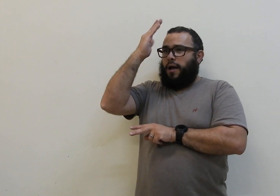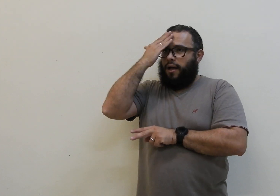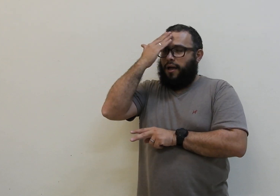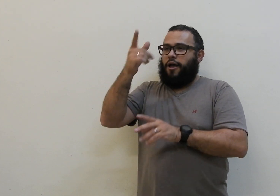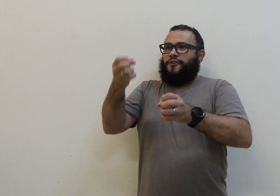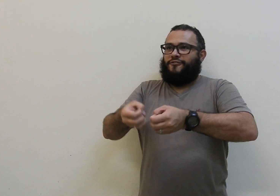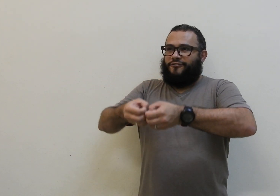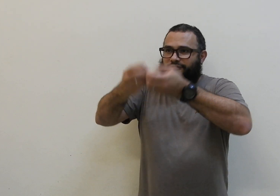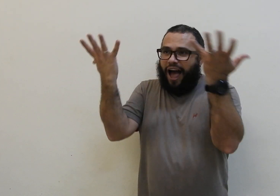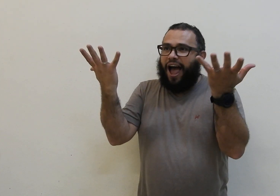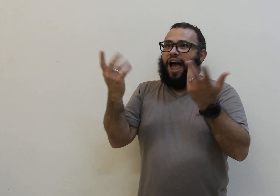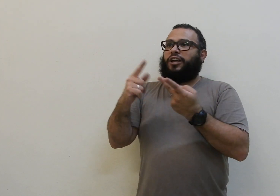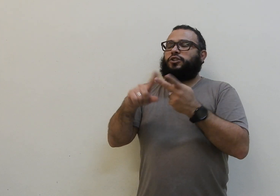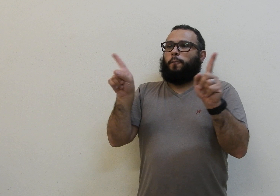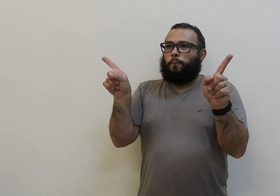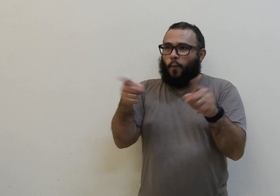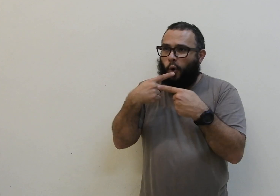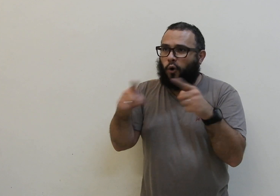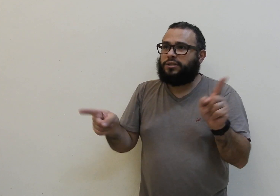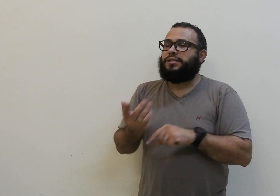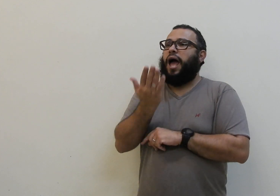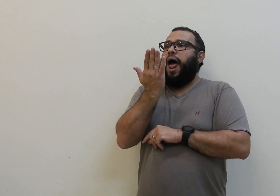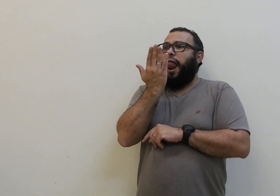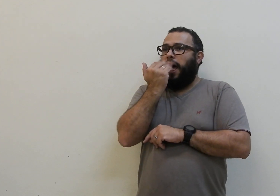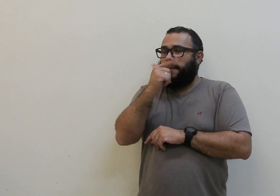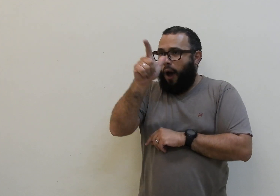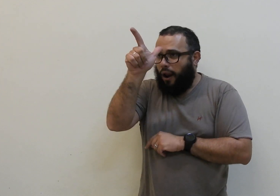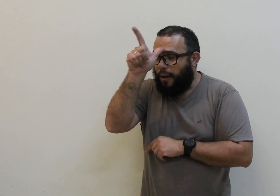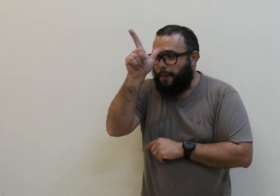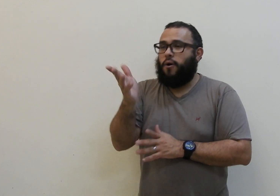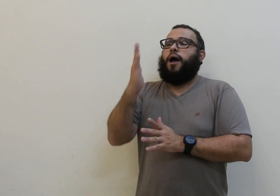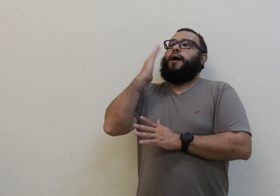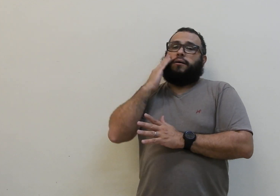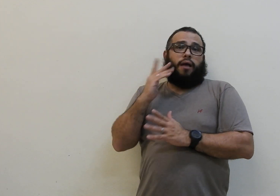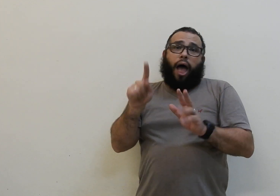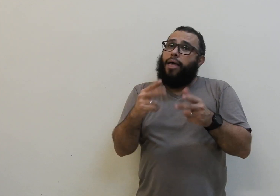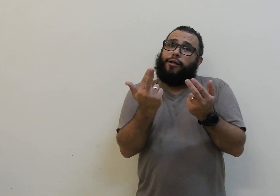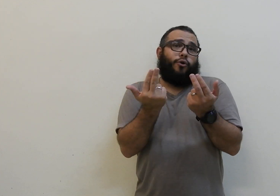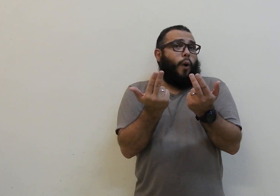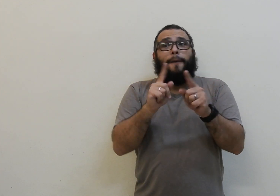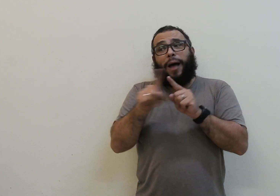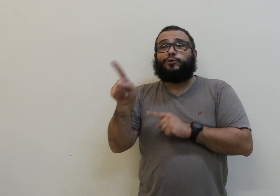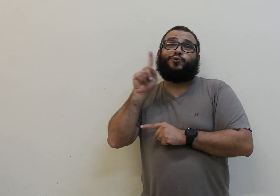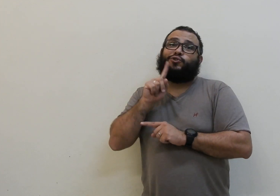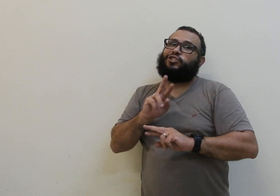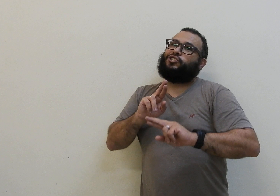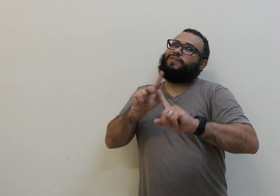né? Assim como com a comunidade alemã, as festas, os hábitos, os costumes, a culinária,